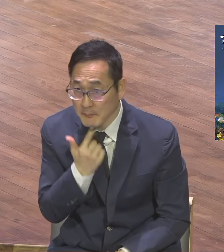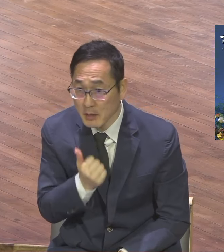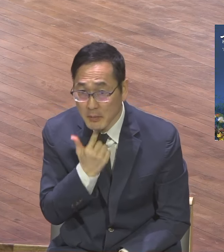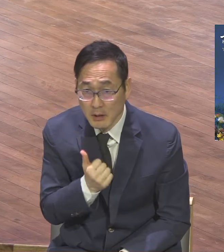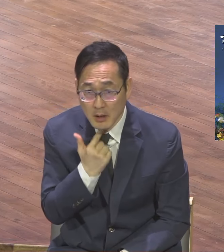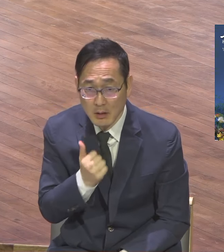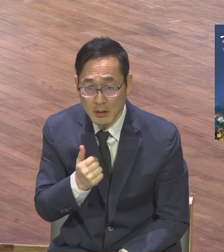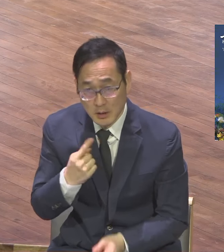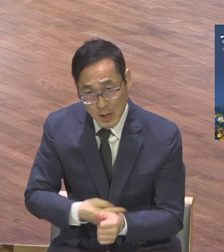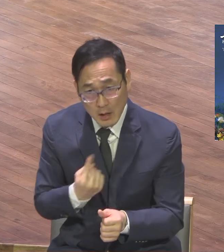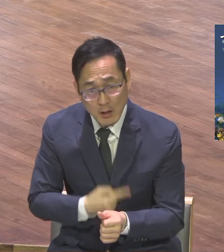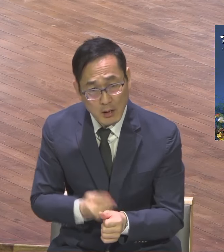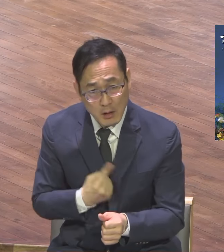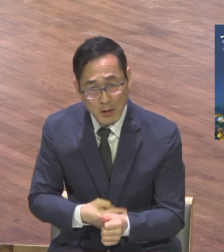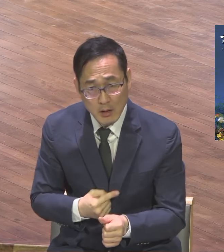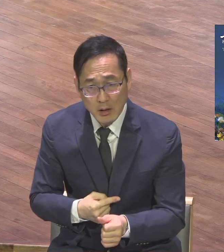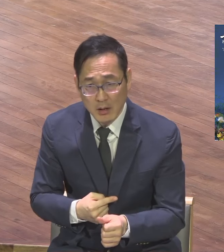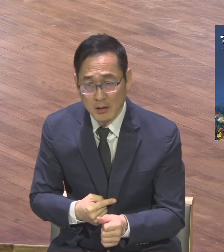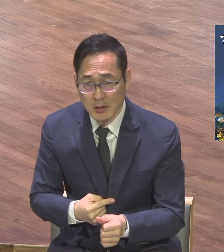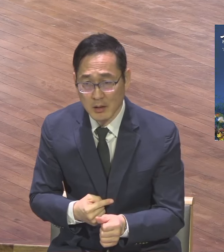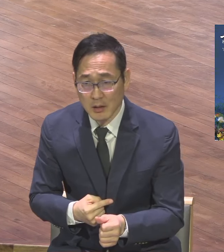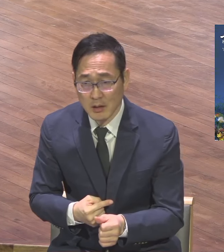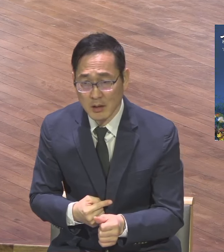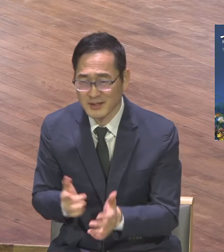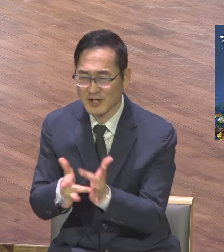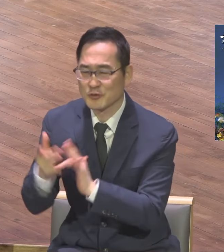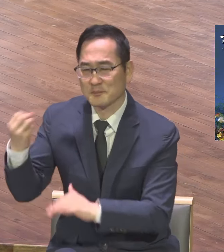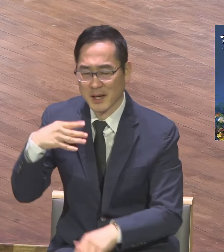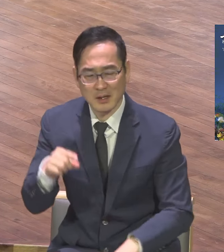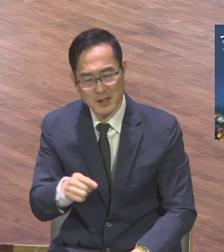피할 길이 없다고. 예수님 말씀.